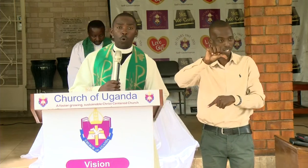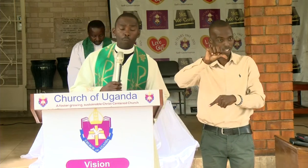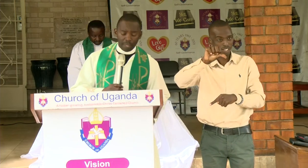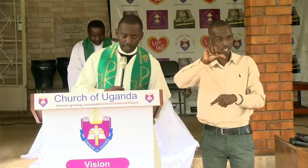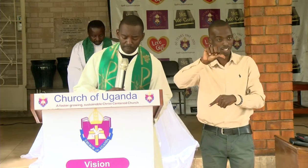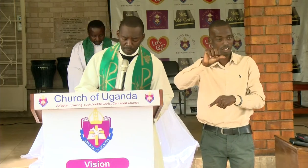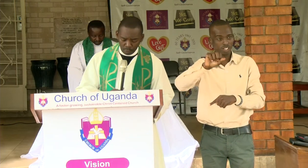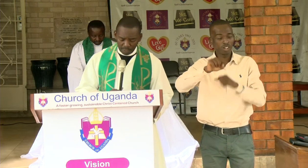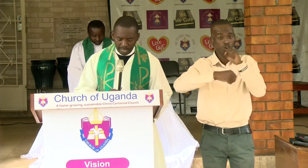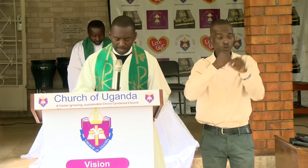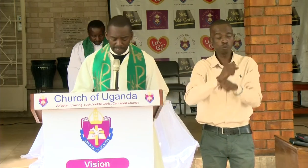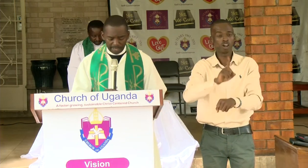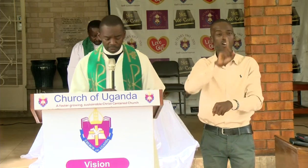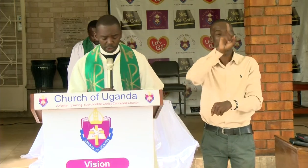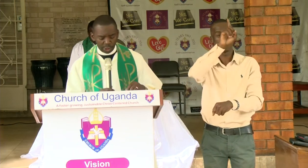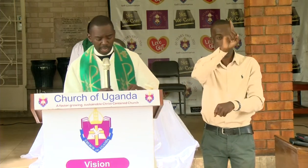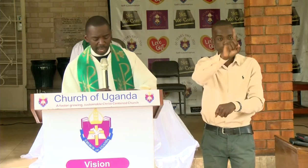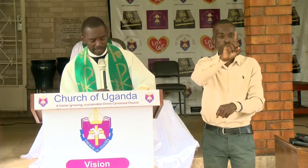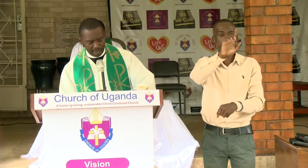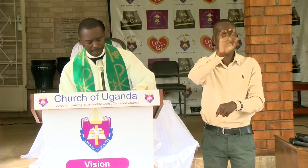mu